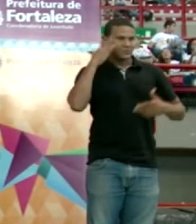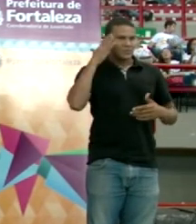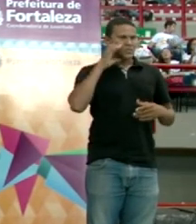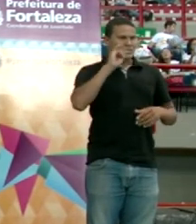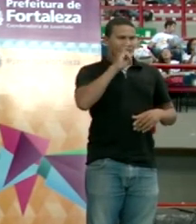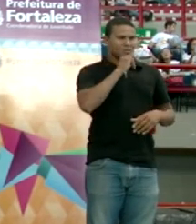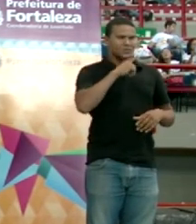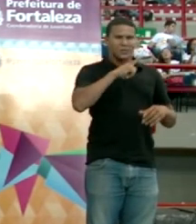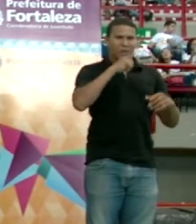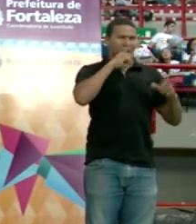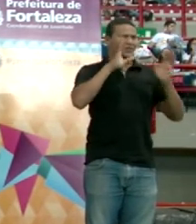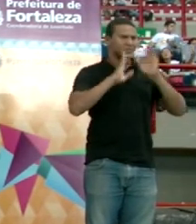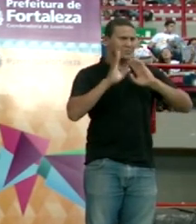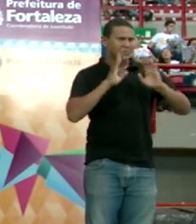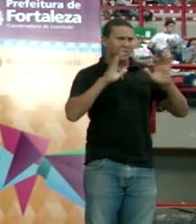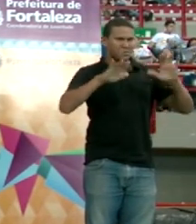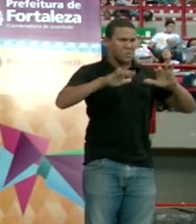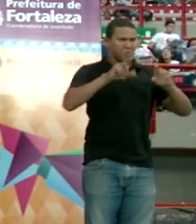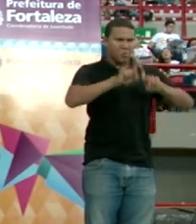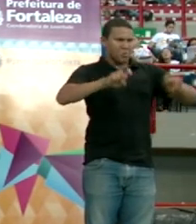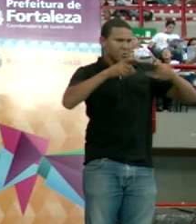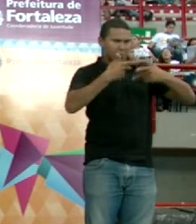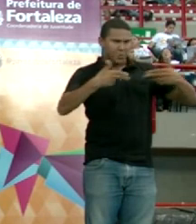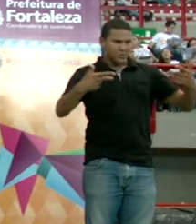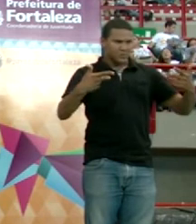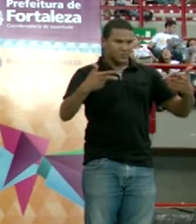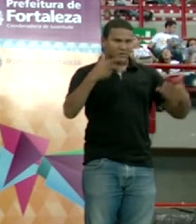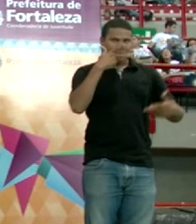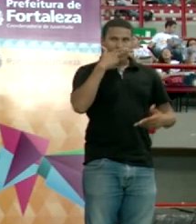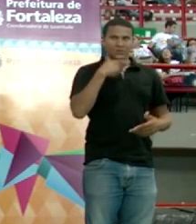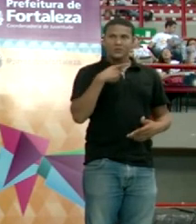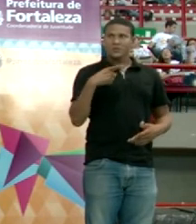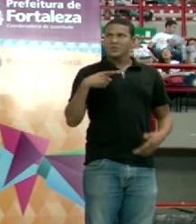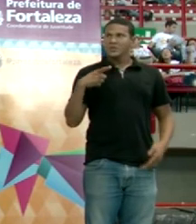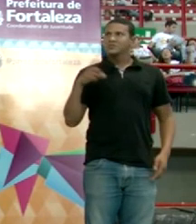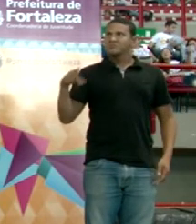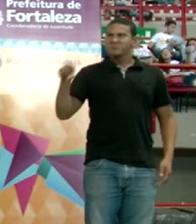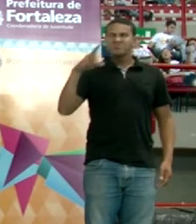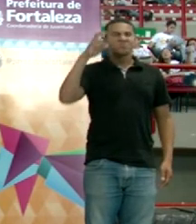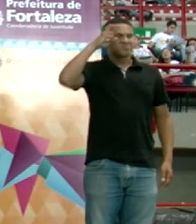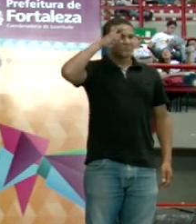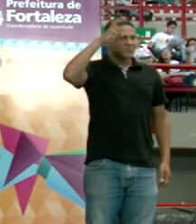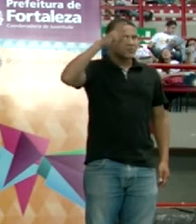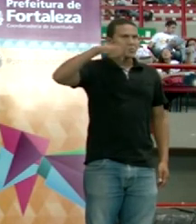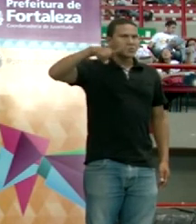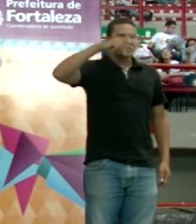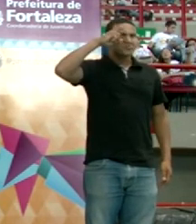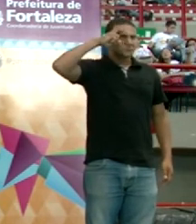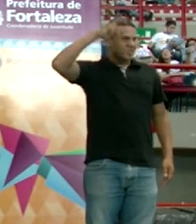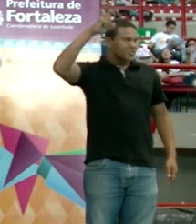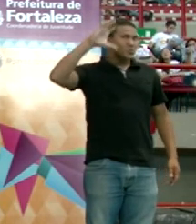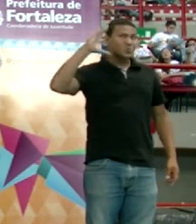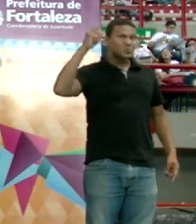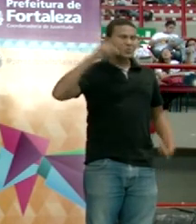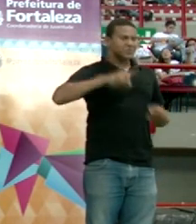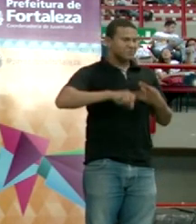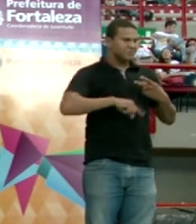lá a rede social, todo mundo é inteligente, todo mundo é